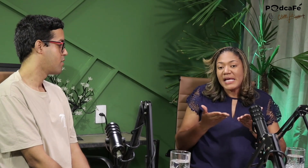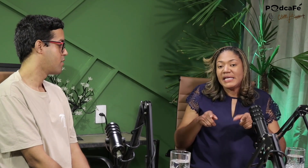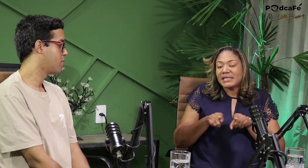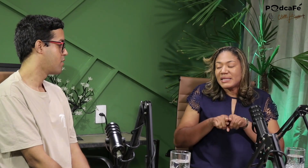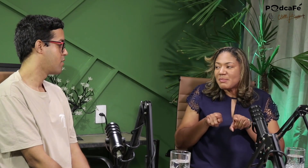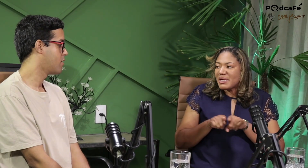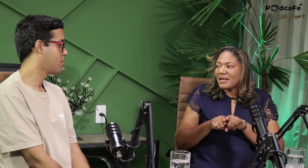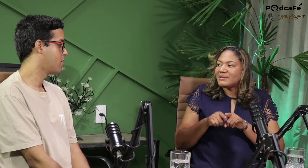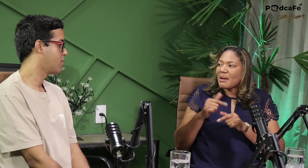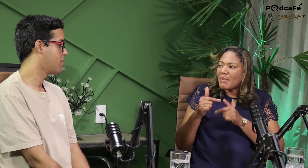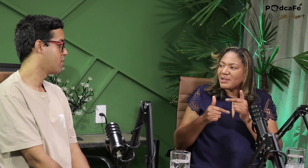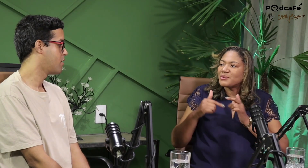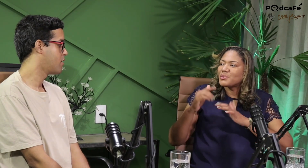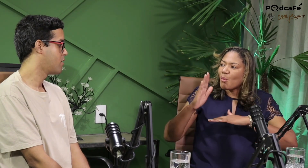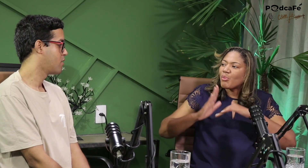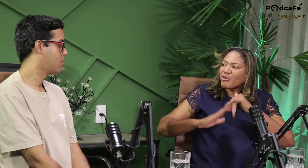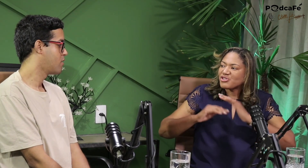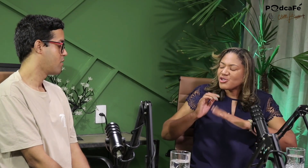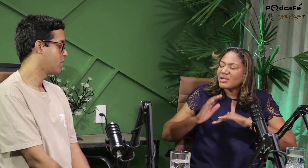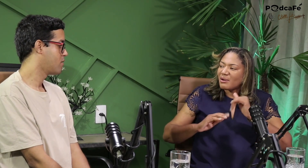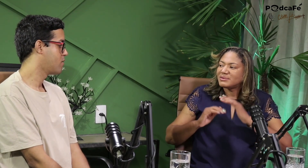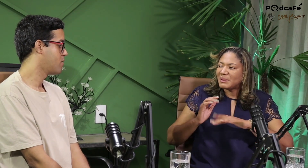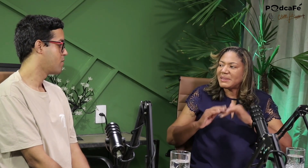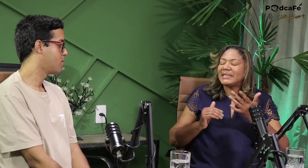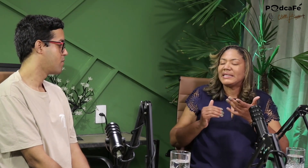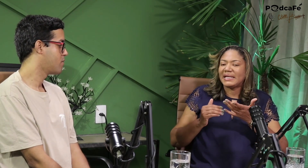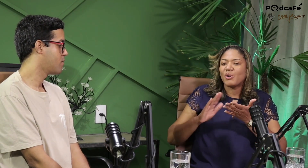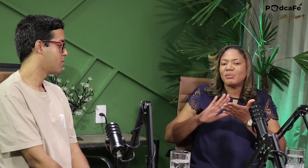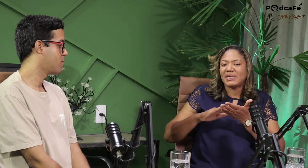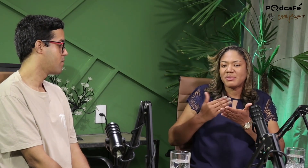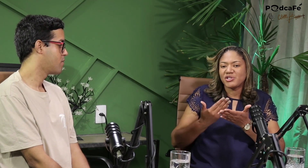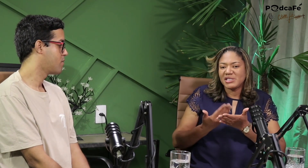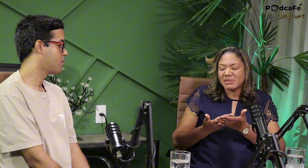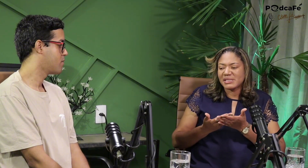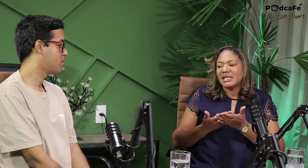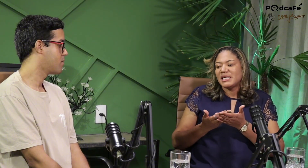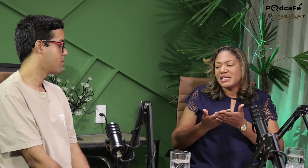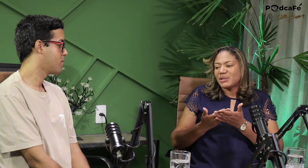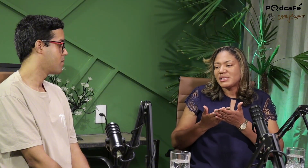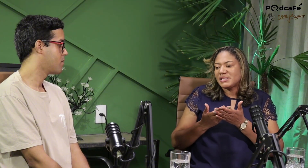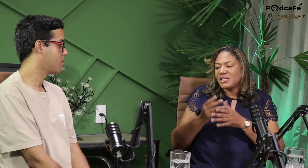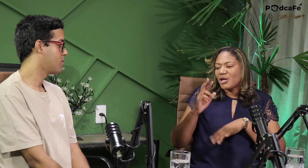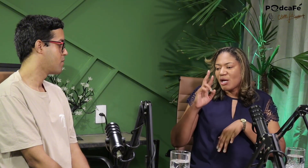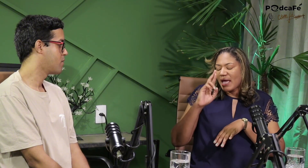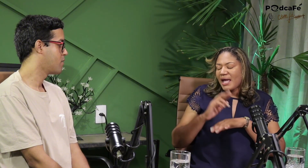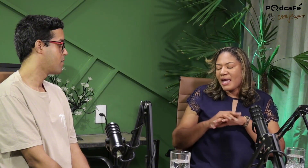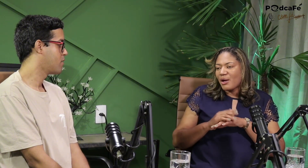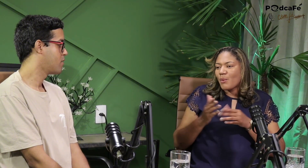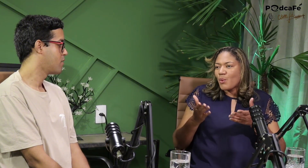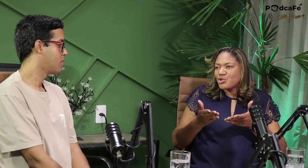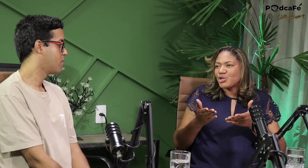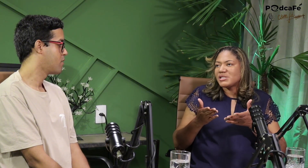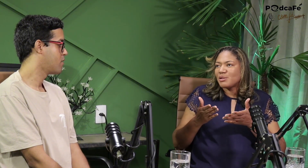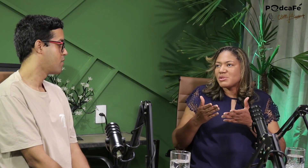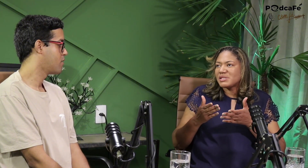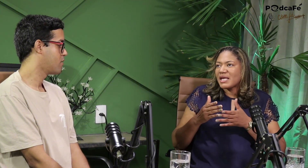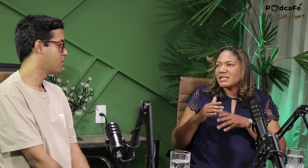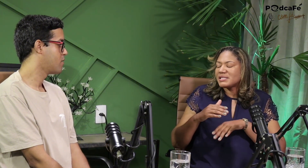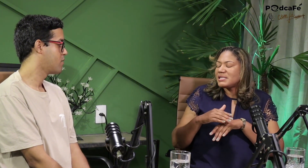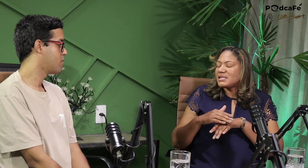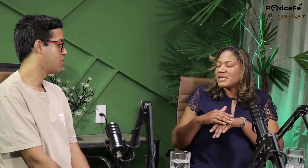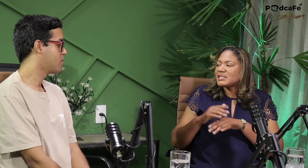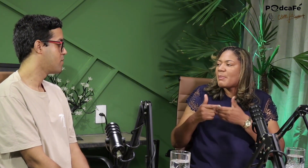Libras, e também trabalho como profissional também, né? Como intérprete de Libras. Então, assim, hoje nós